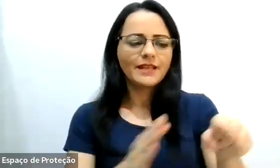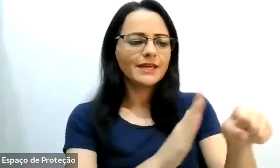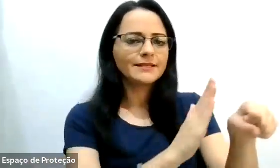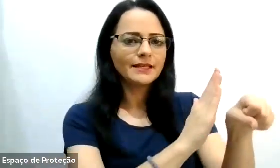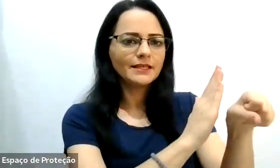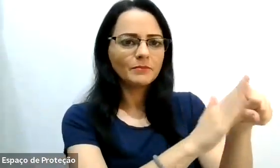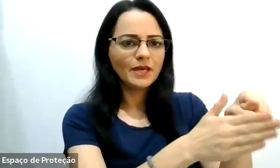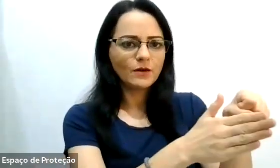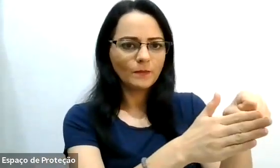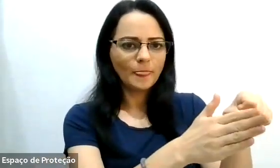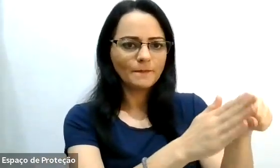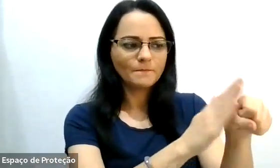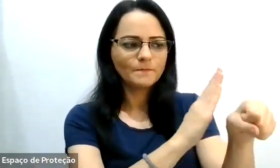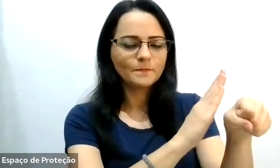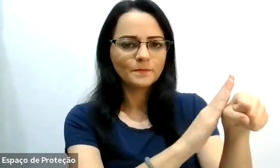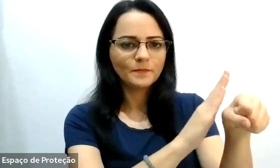Tem esse daqui também, ó.